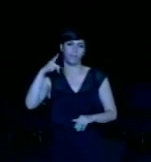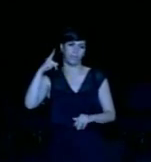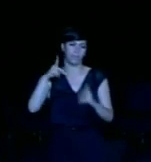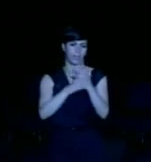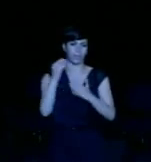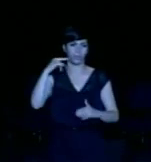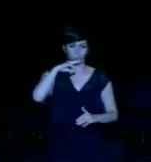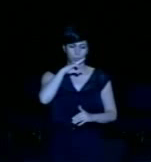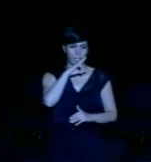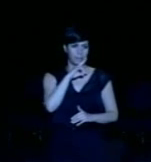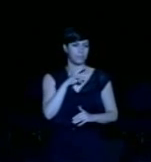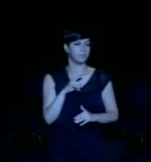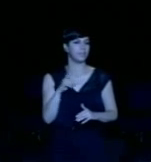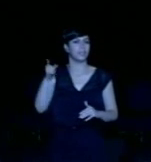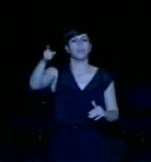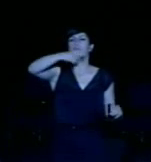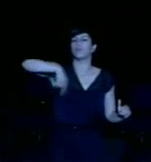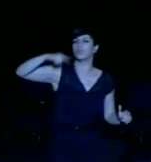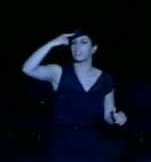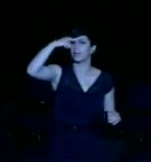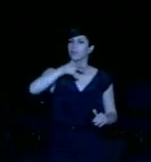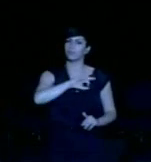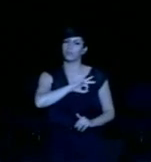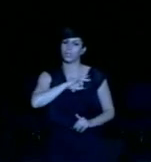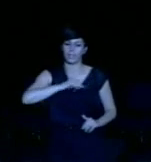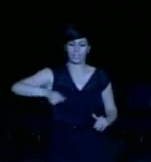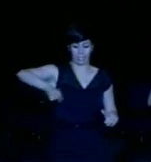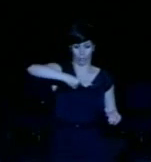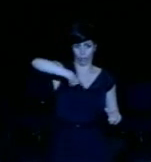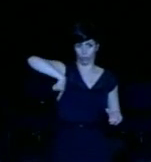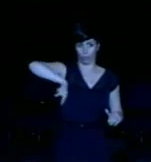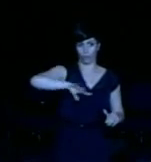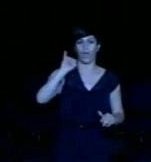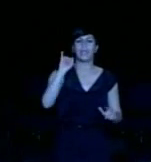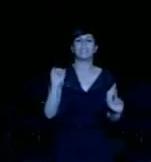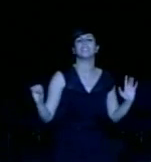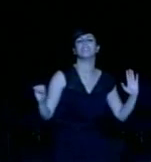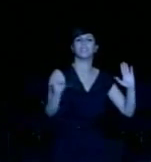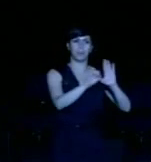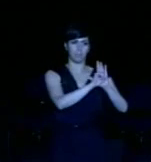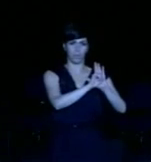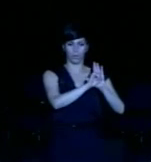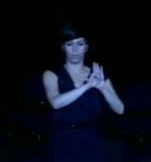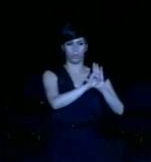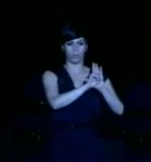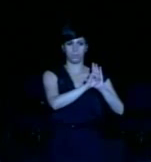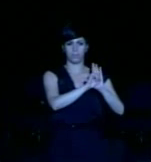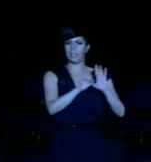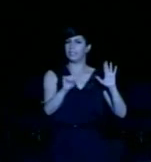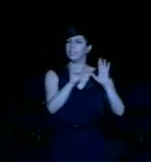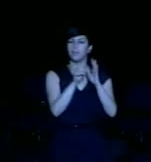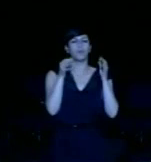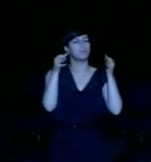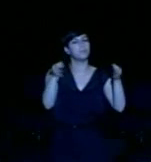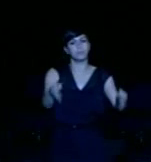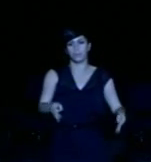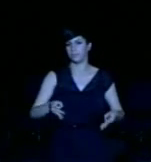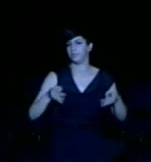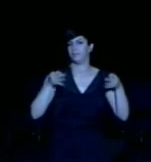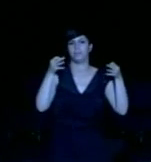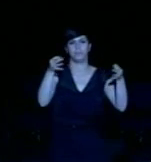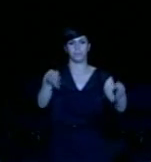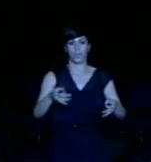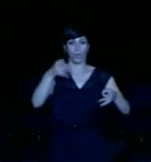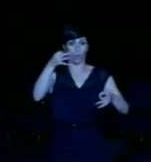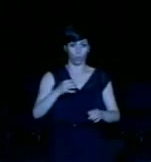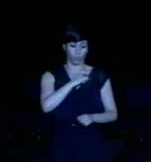Rusa. Pero ya saben ustedes que nosotros tenemos un símbolo que viene siendo el mismo desde que se